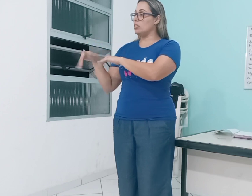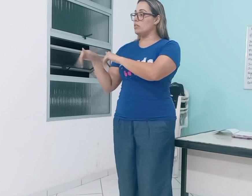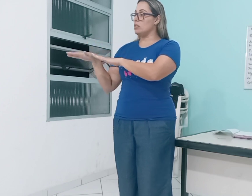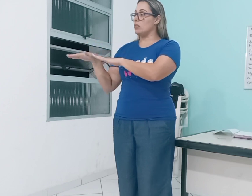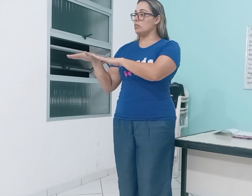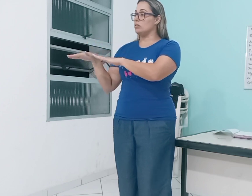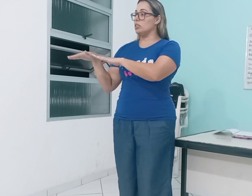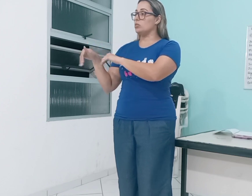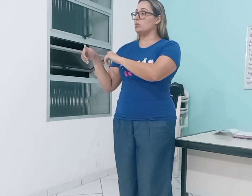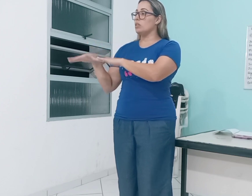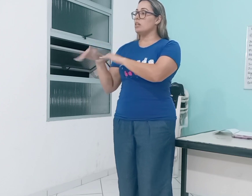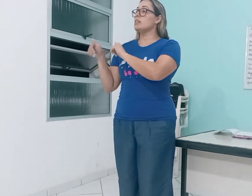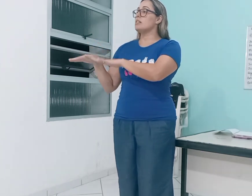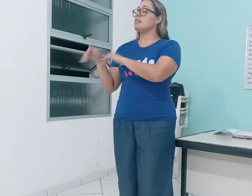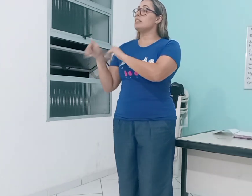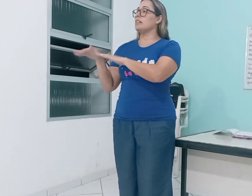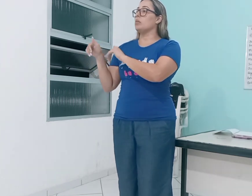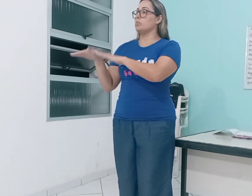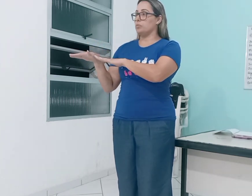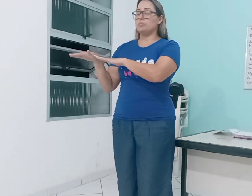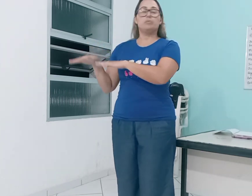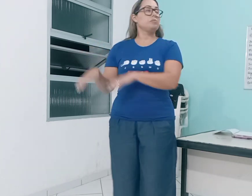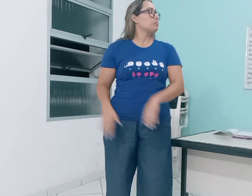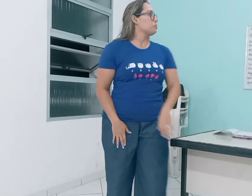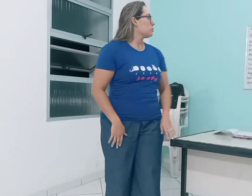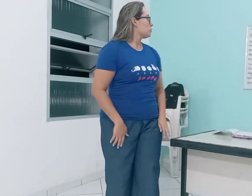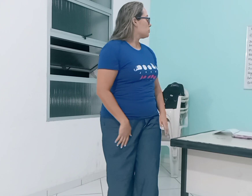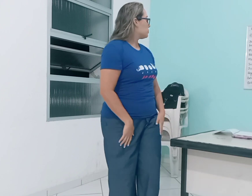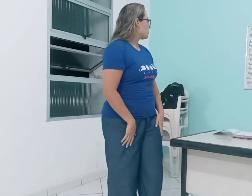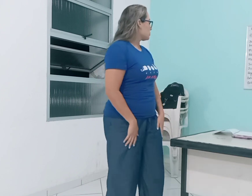assim. Isso. Setembro.